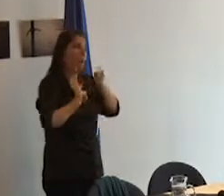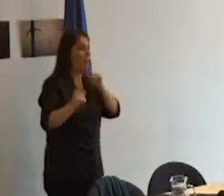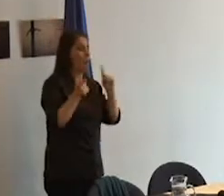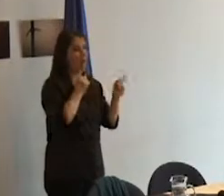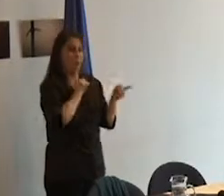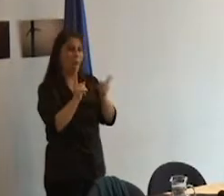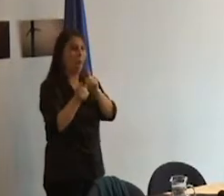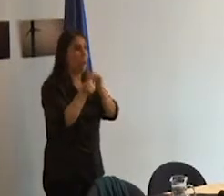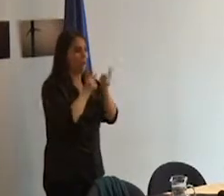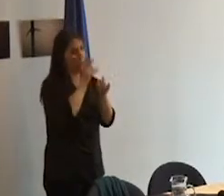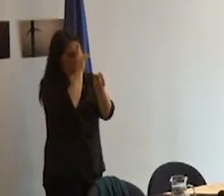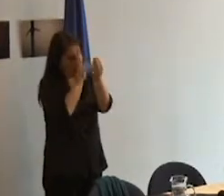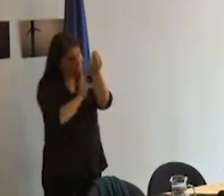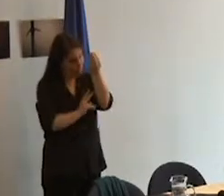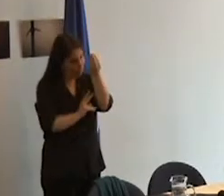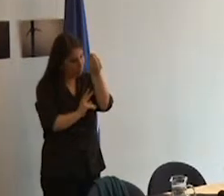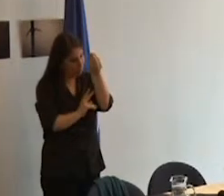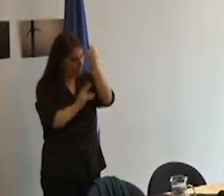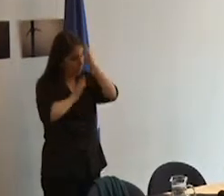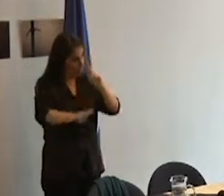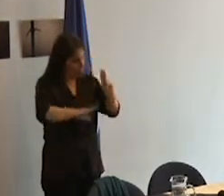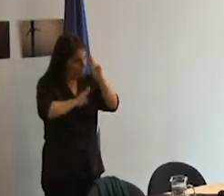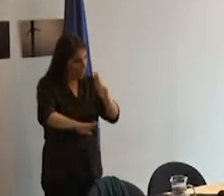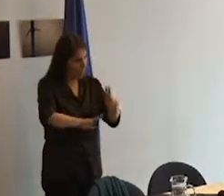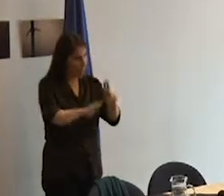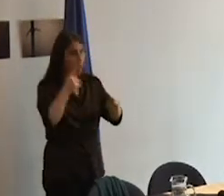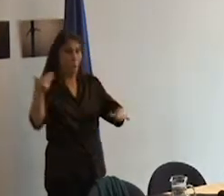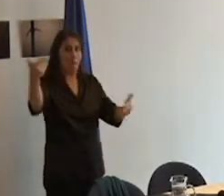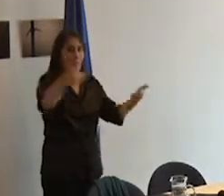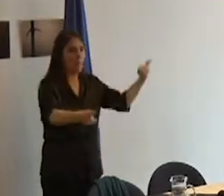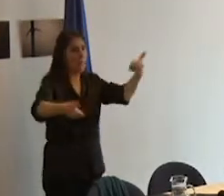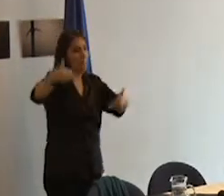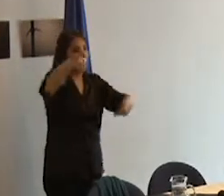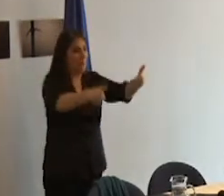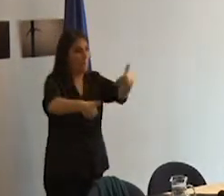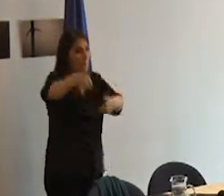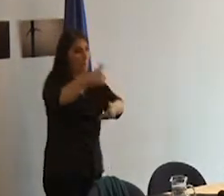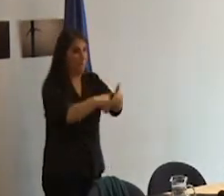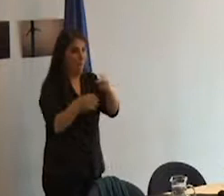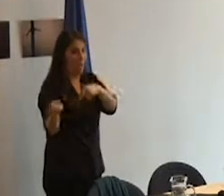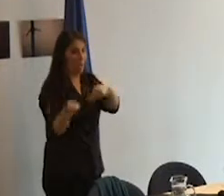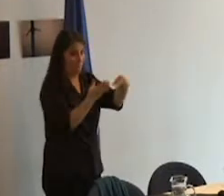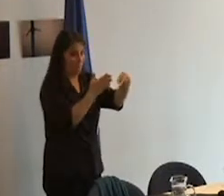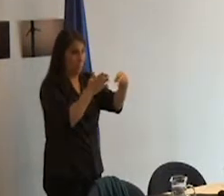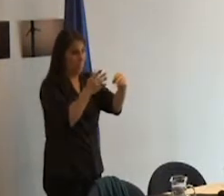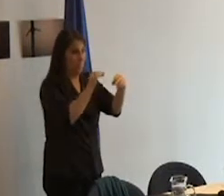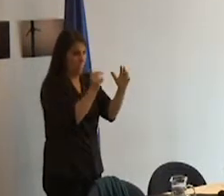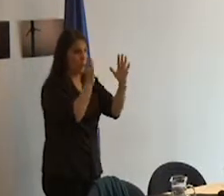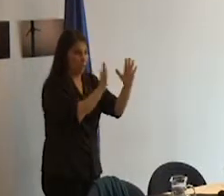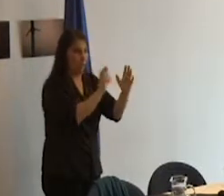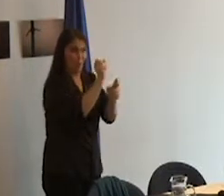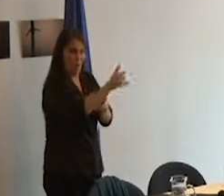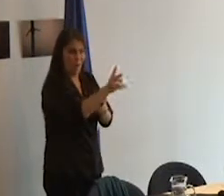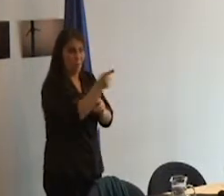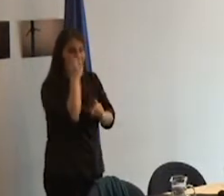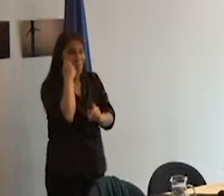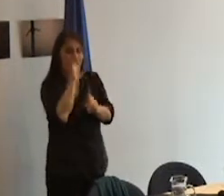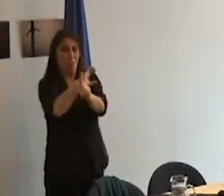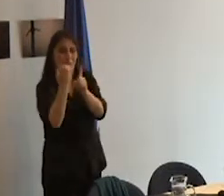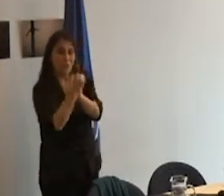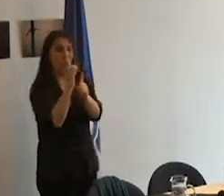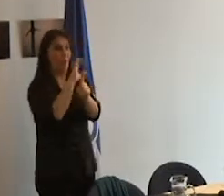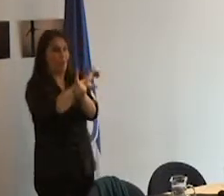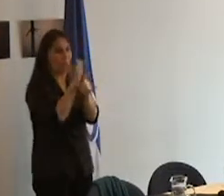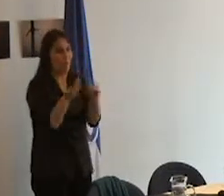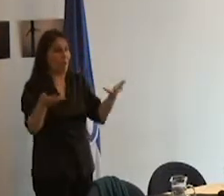tolerancia con base en las apuestas educativas de grupos subalternos, sino desde una interculturalidad